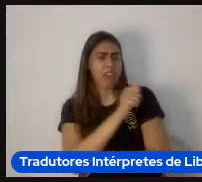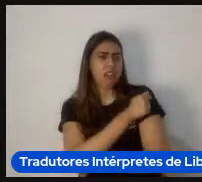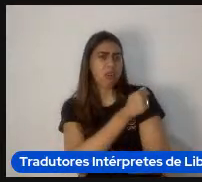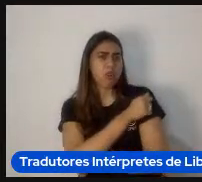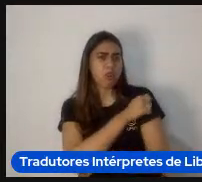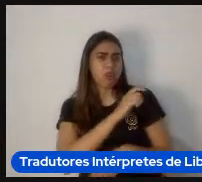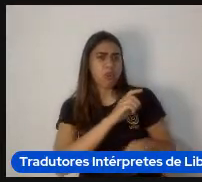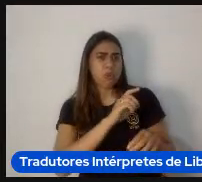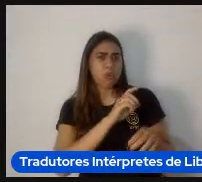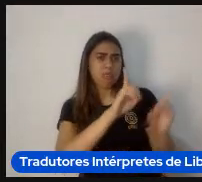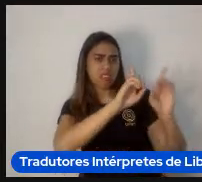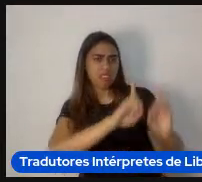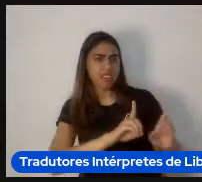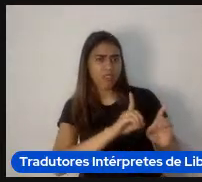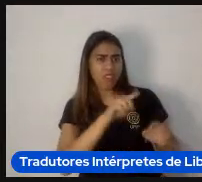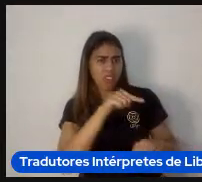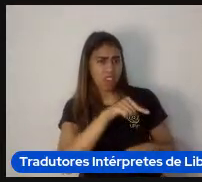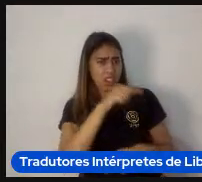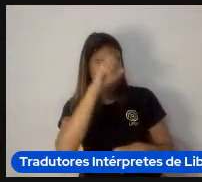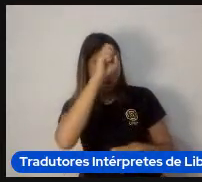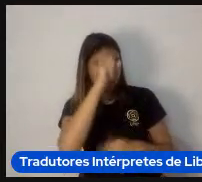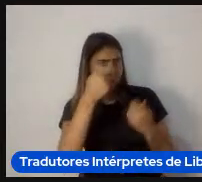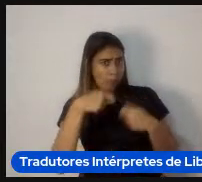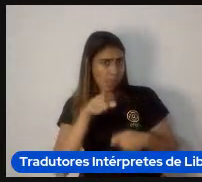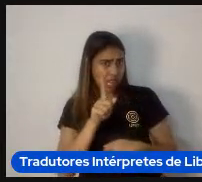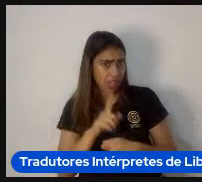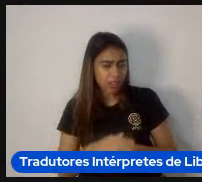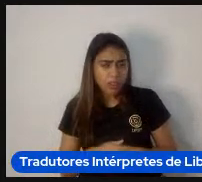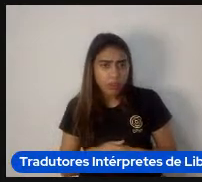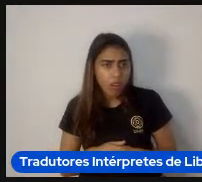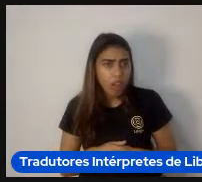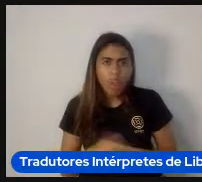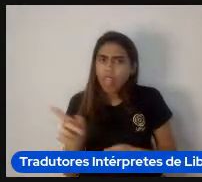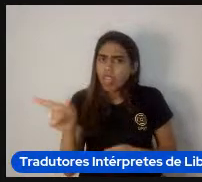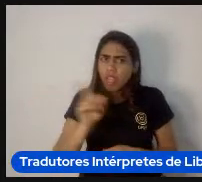não. Vocês estão na escola para aprender algo.